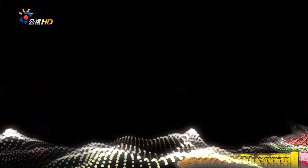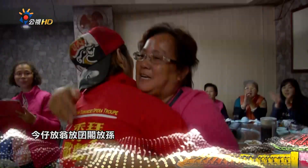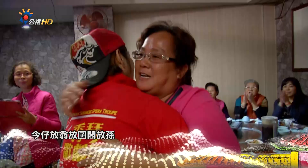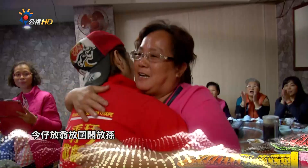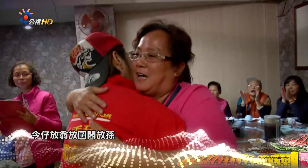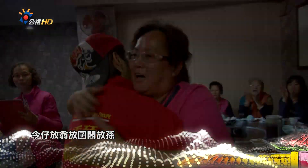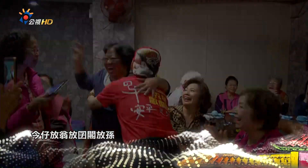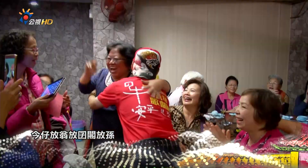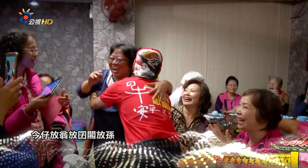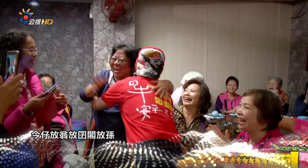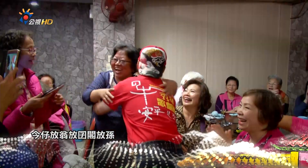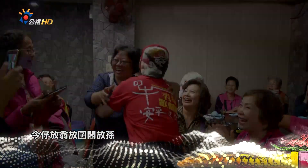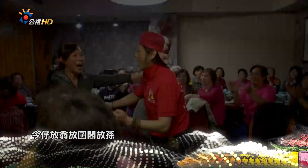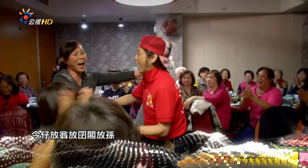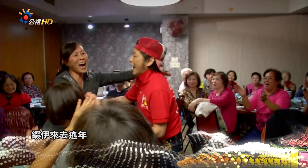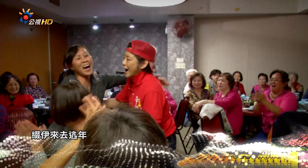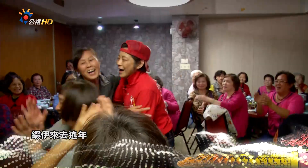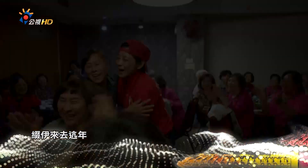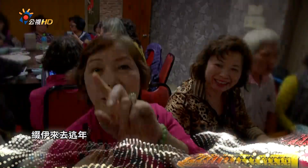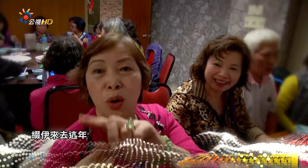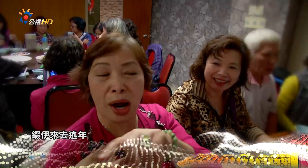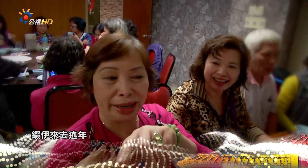今仔放翁放囝，搁放孙，对伊来去看你。